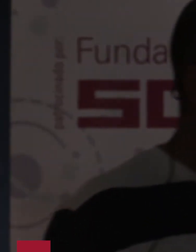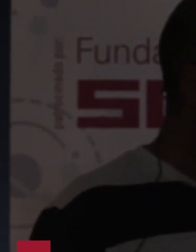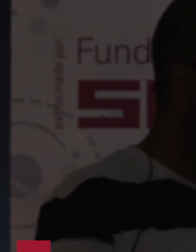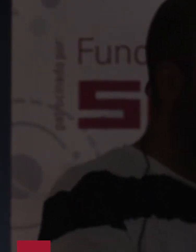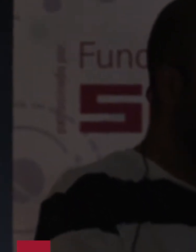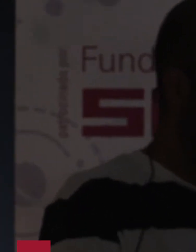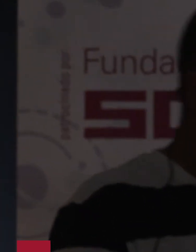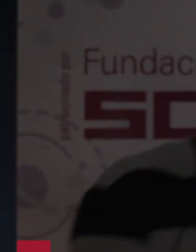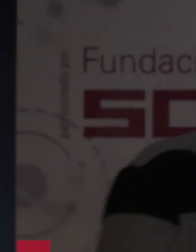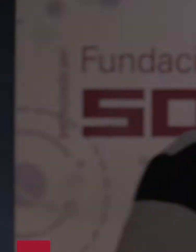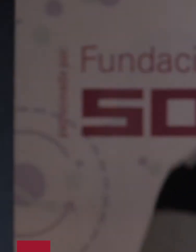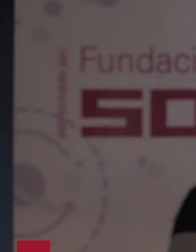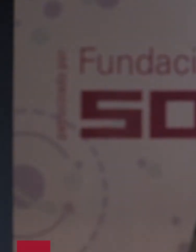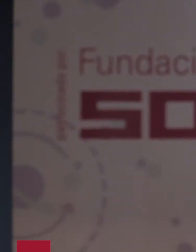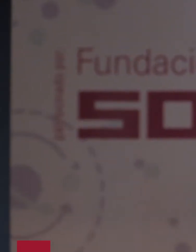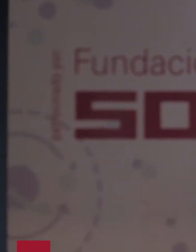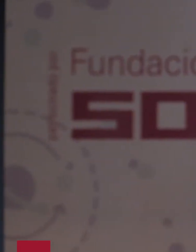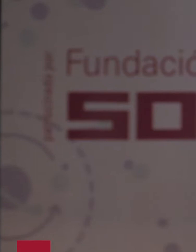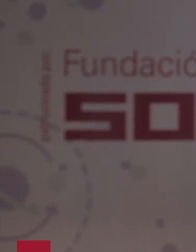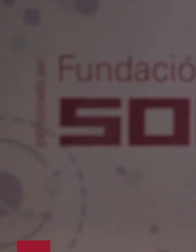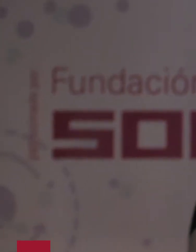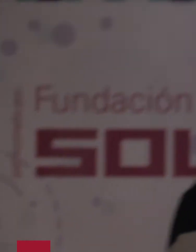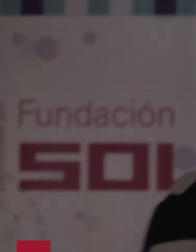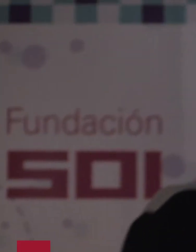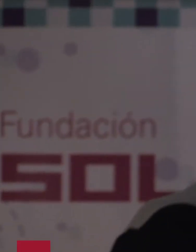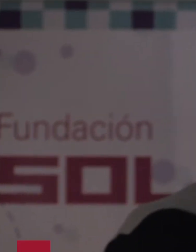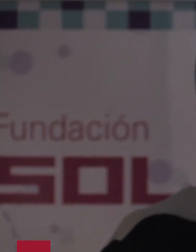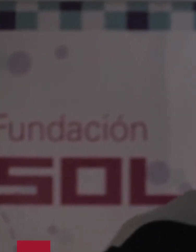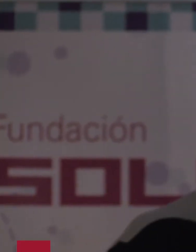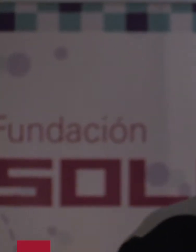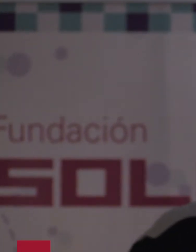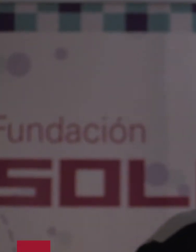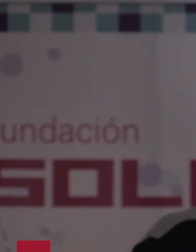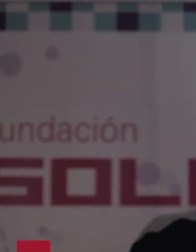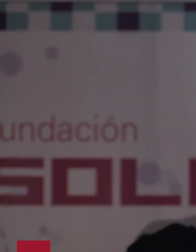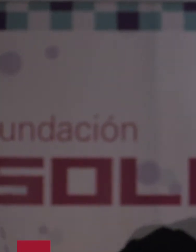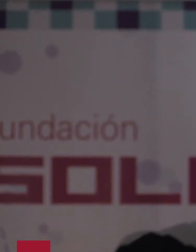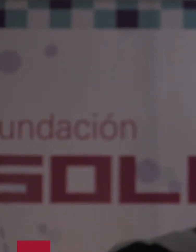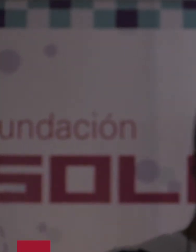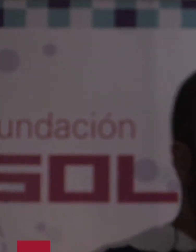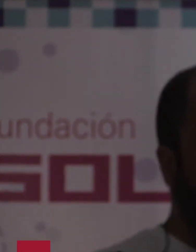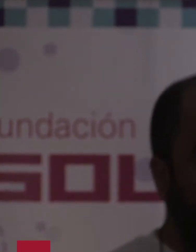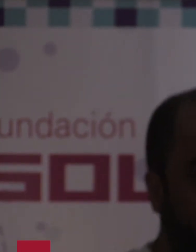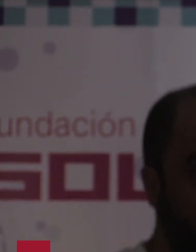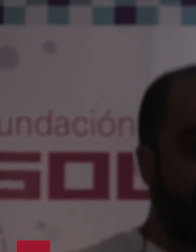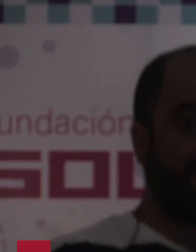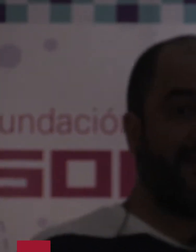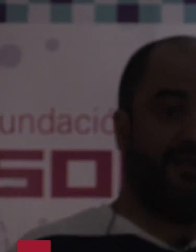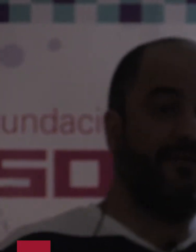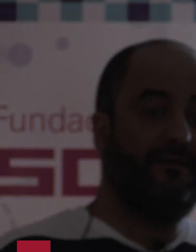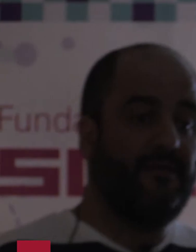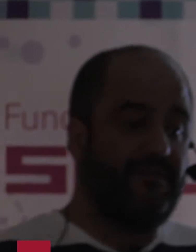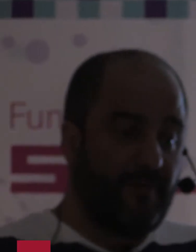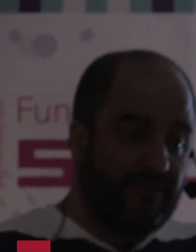medicina y a la biología, pero es lo que hay. Uno tiene una vena, una arteria atascada, uno pone una tubería para desviar la